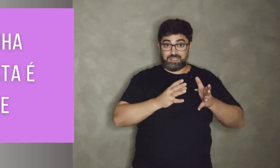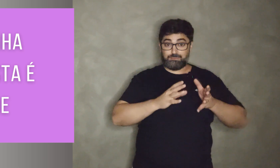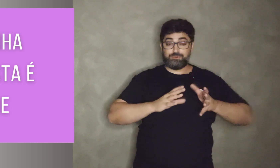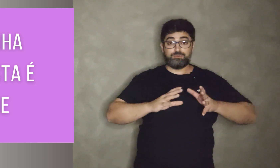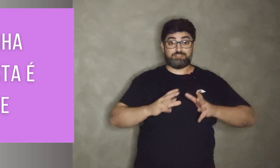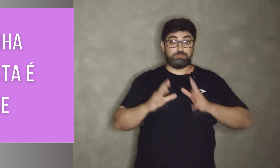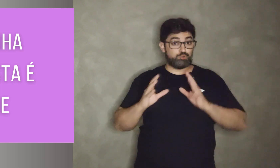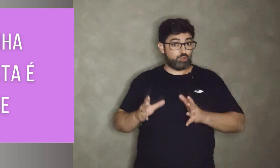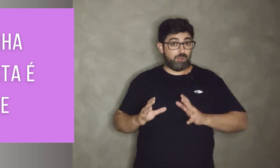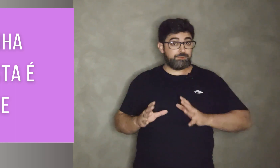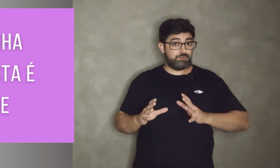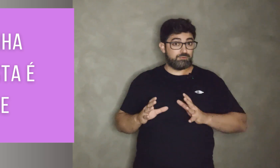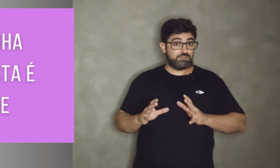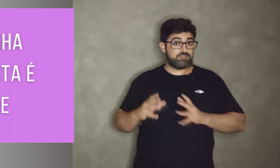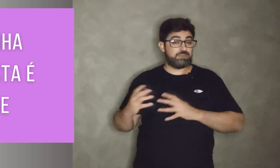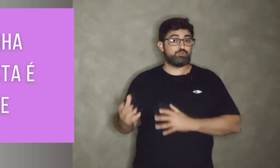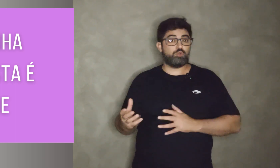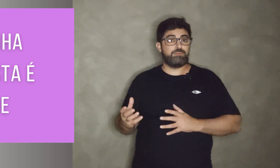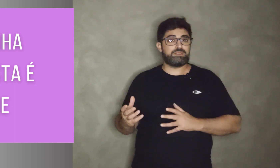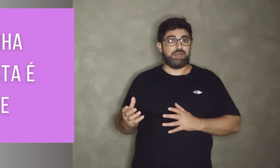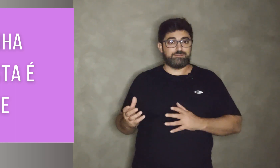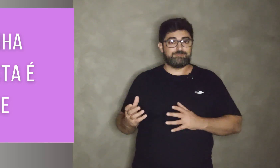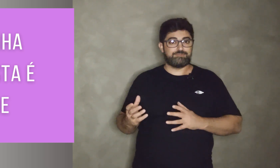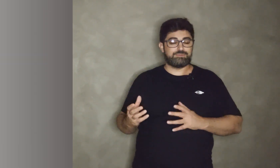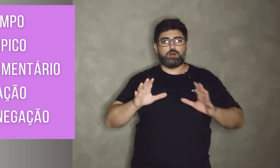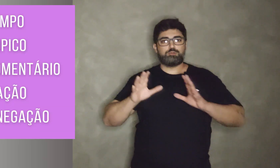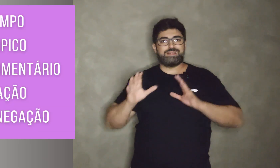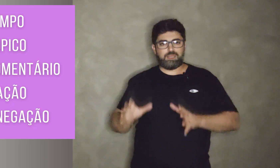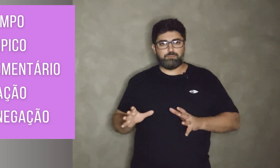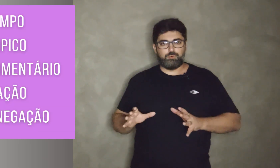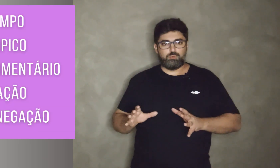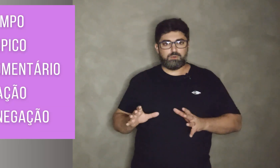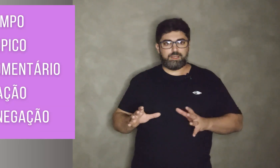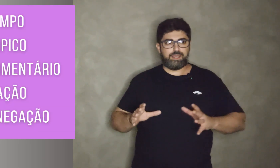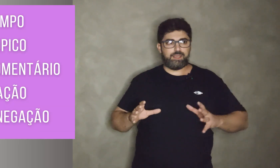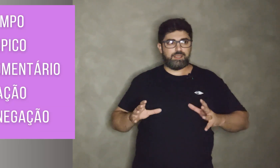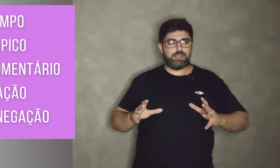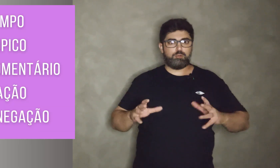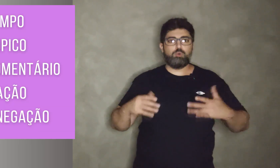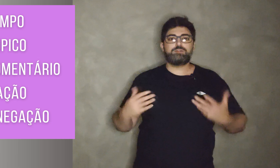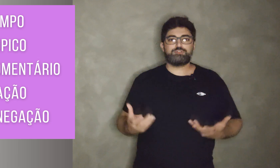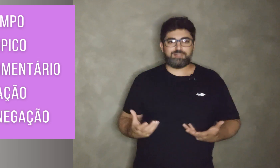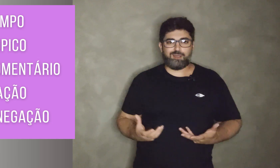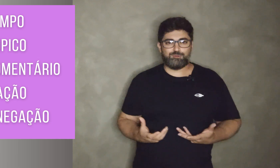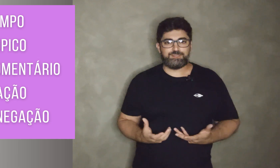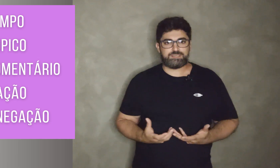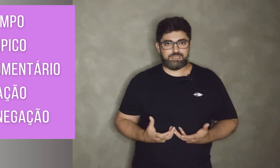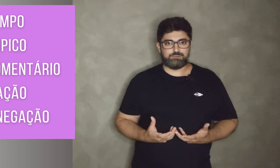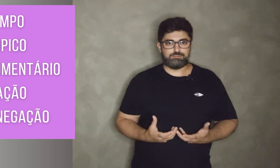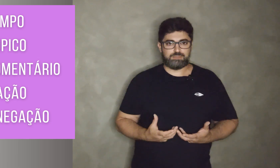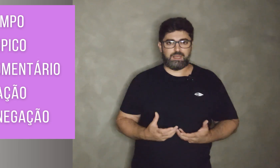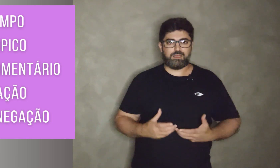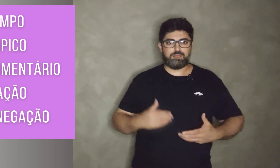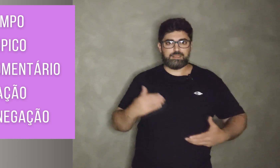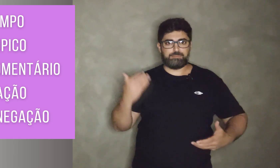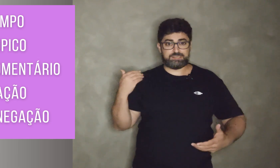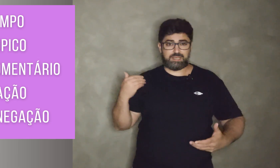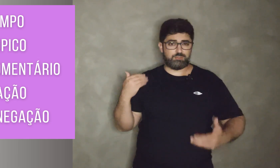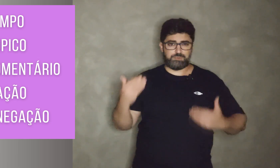tempo, nós temos o tópico e nós temos o comentário. Então, ó, tempo é quando está acontecendo, tá? É passado,